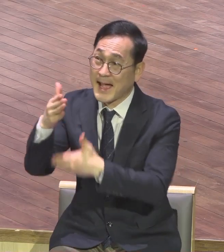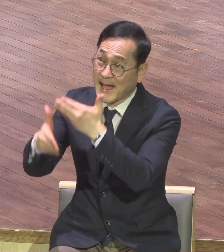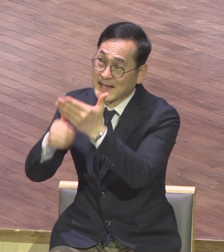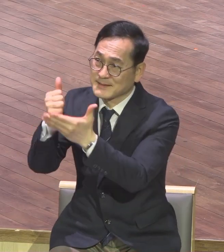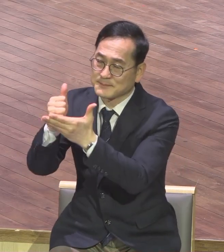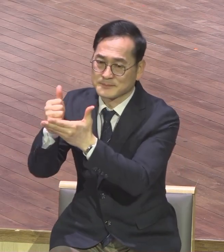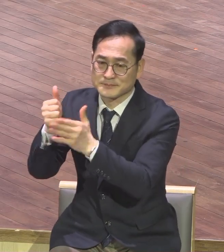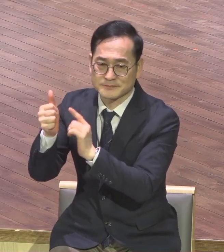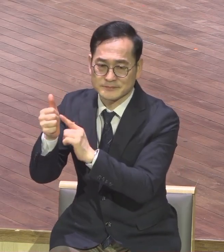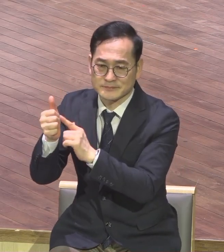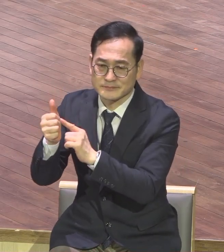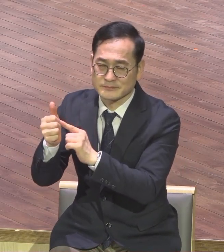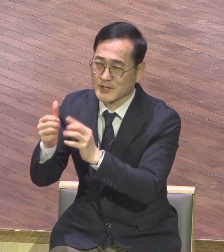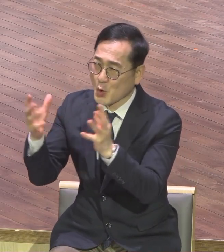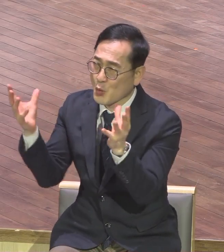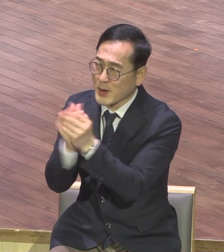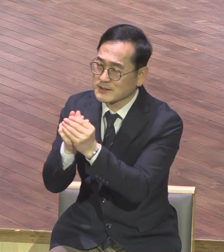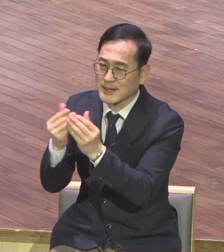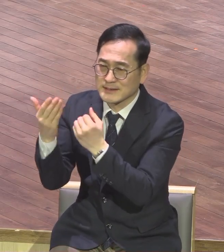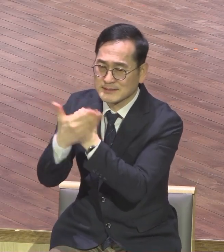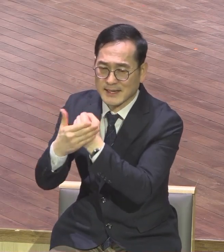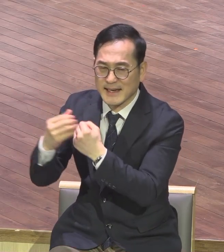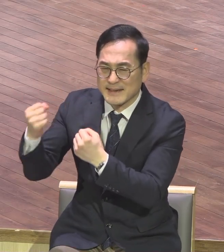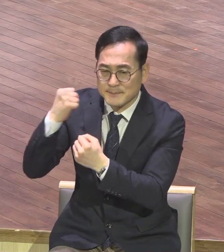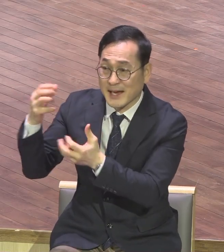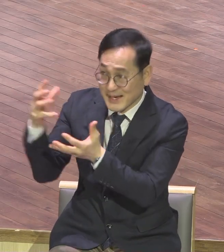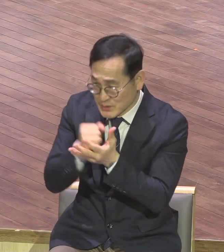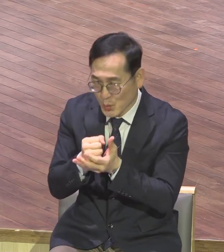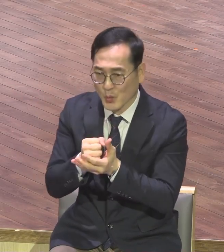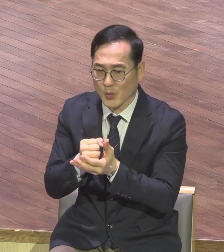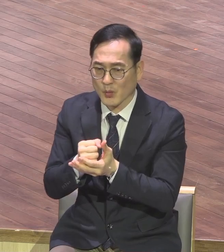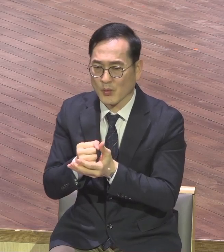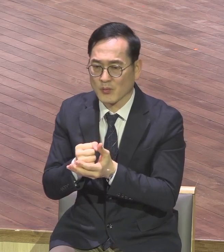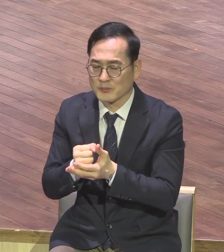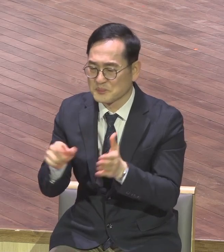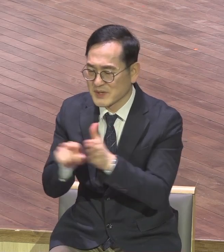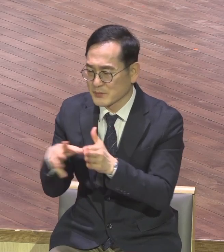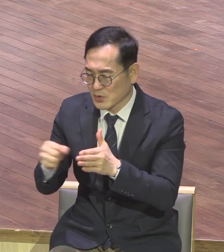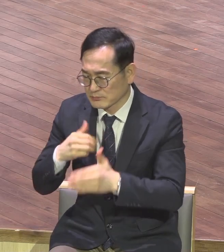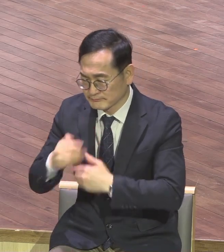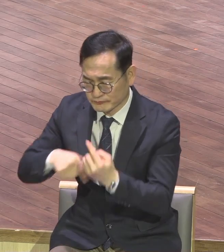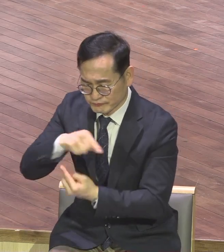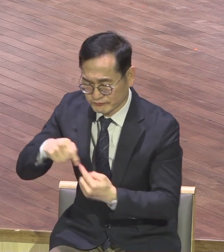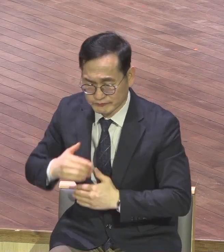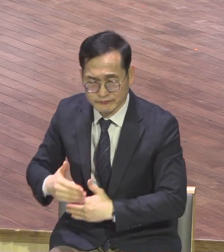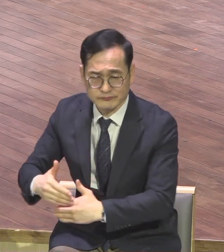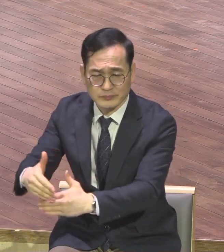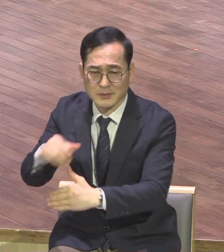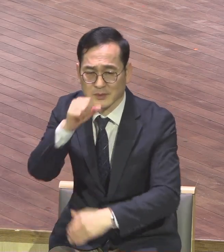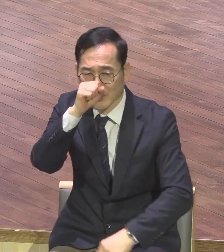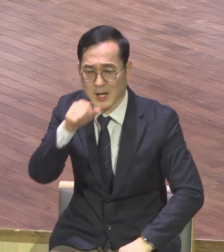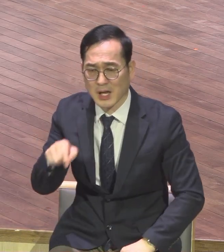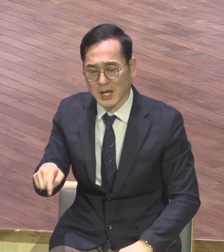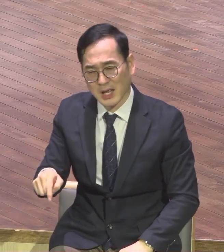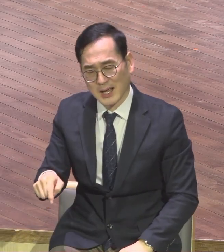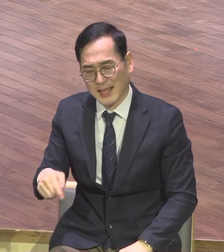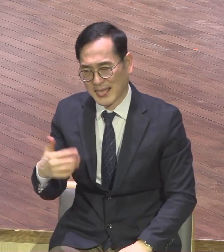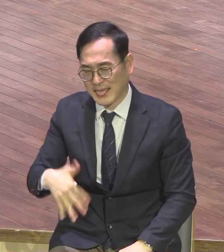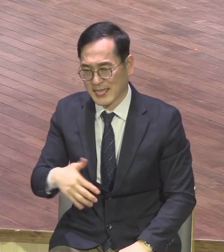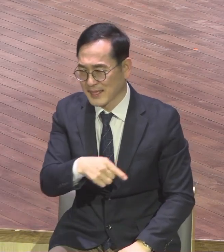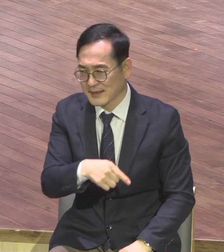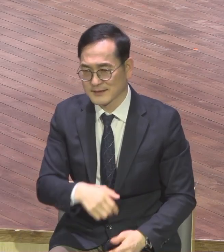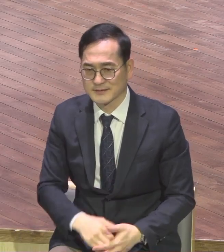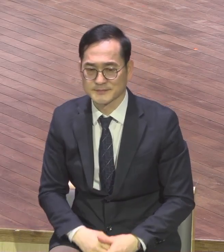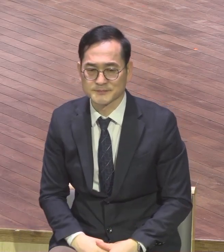믿으시 바랍니다. 말씀 복음의 능력 믿어야지. 뭐라